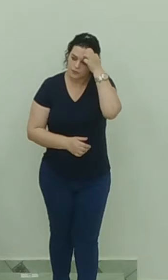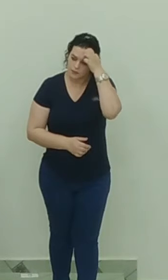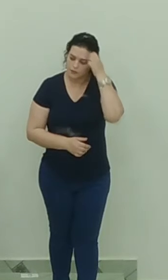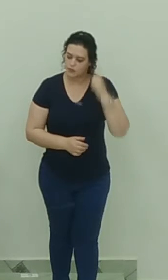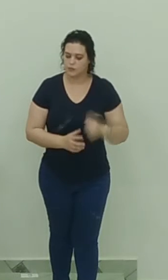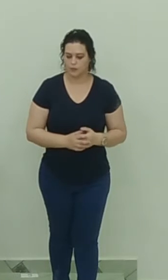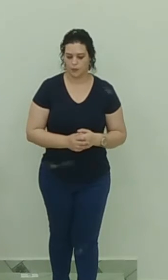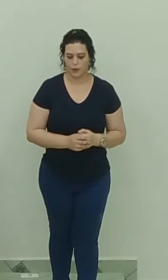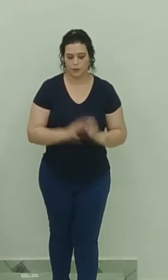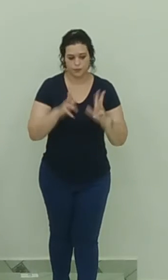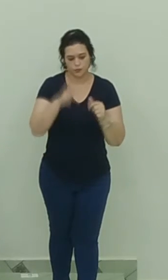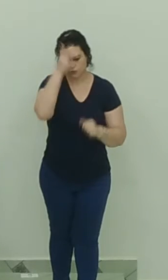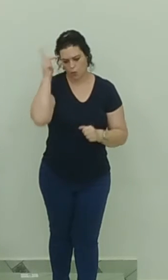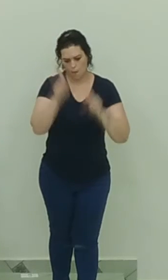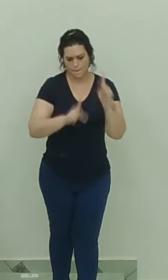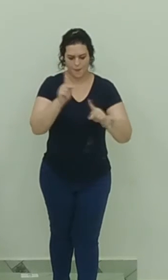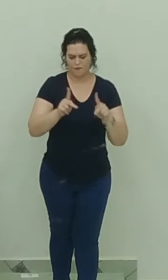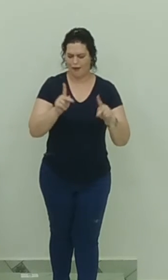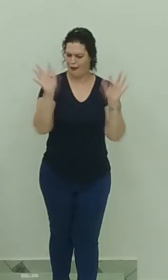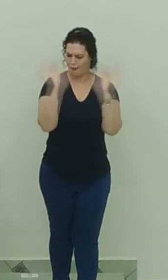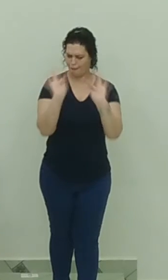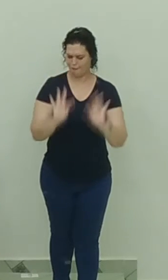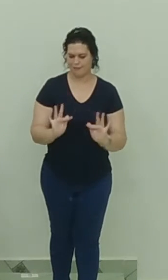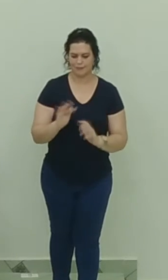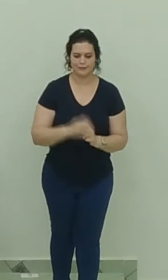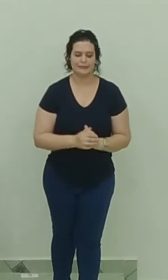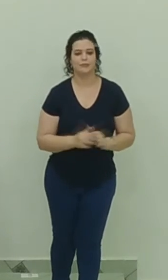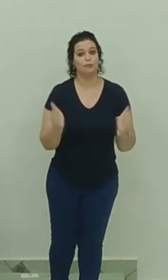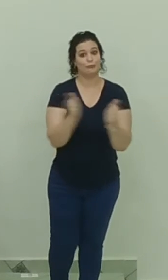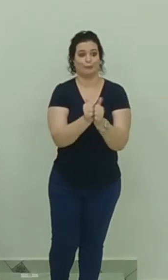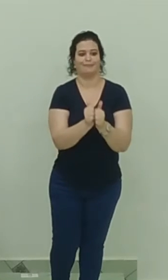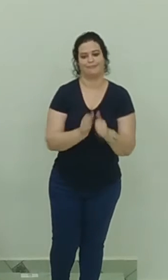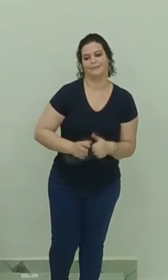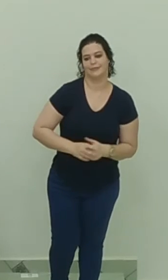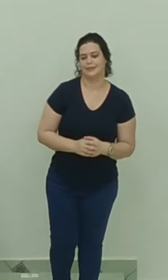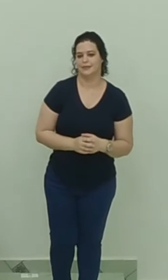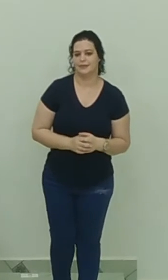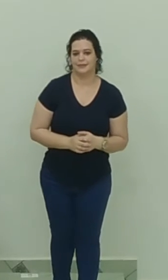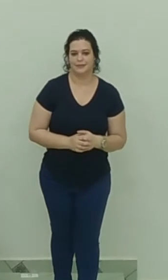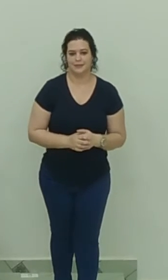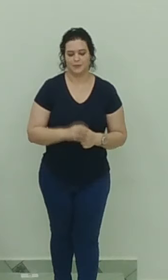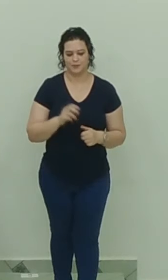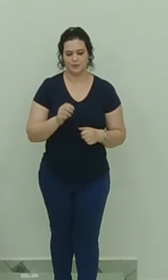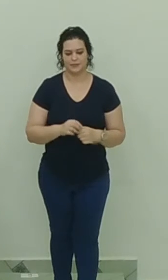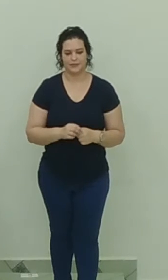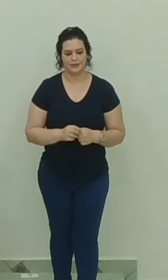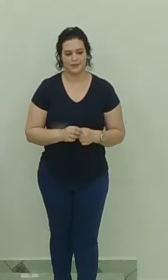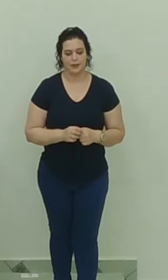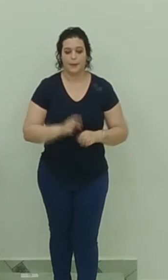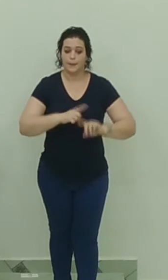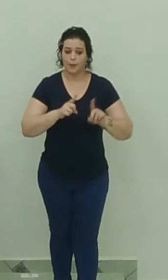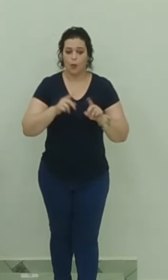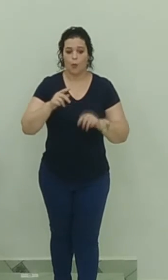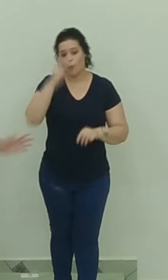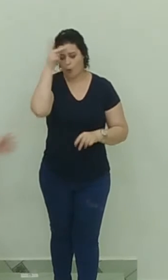e os sacerdotes param lá, pelo menos 12 ou 24 sacerdotes. O povo não atropela o sacerdote, não passa por cima.